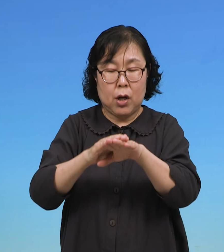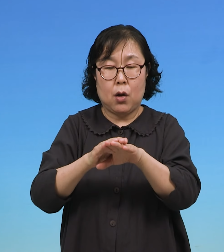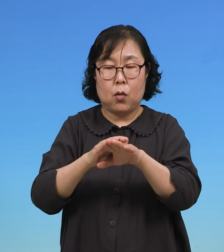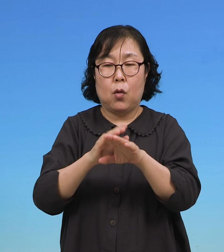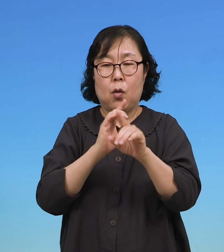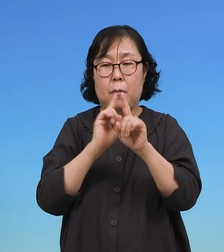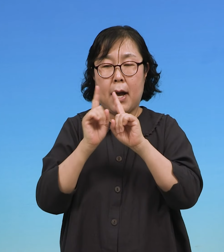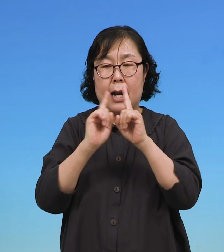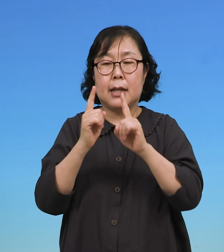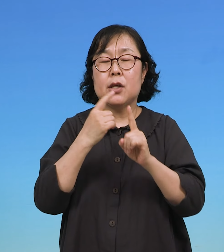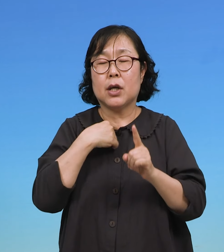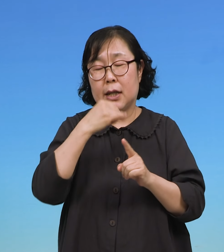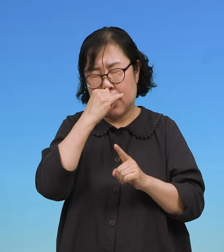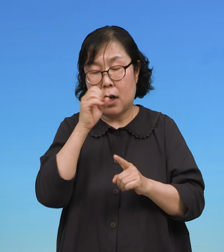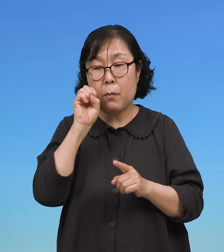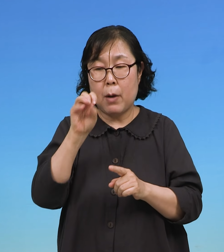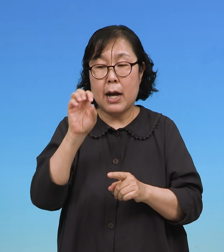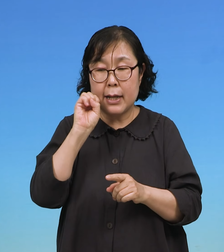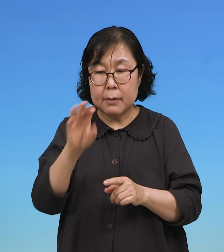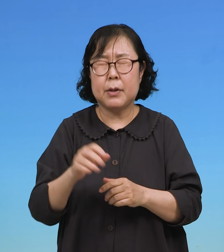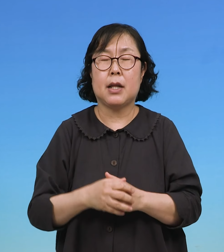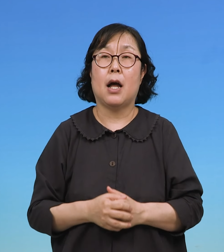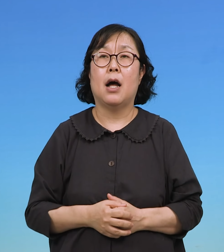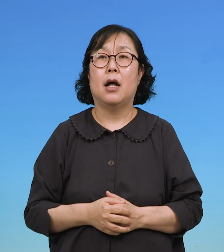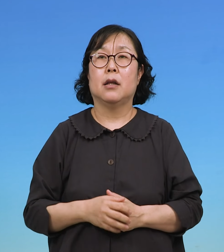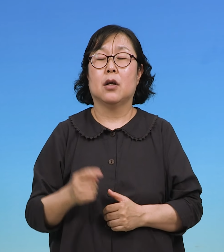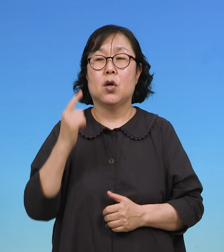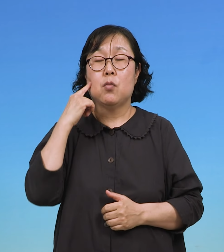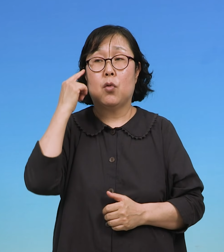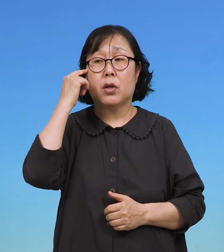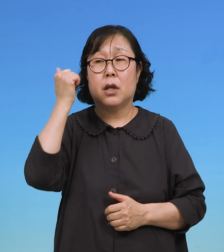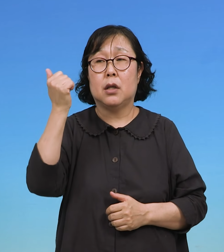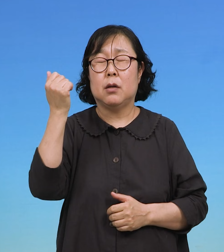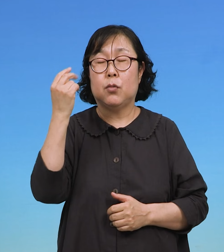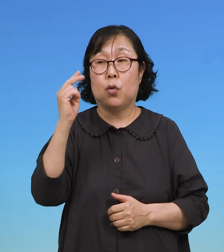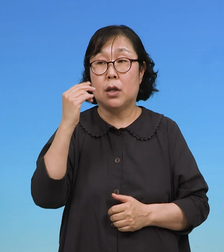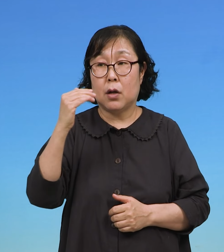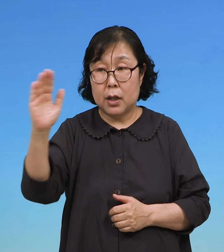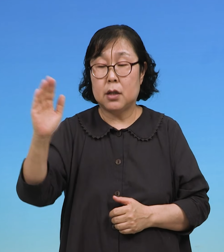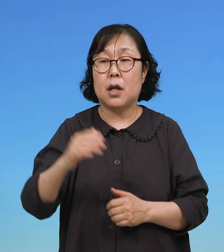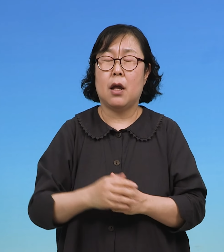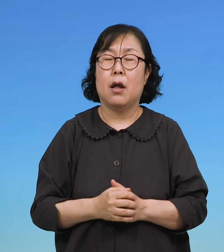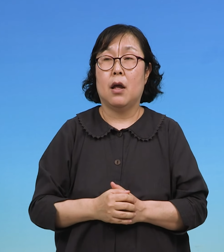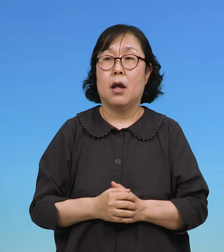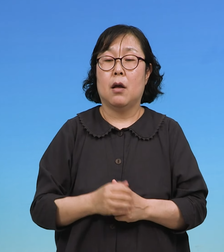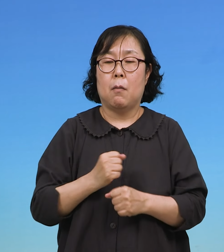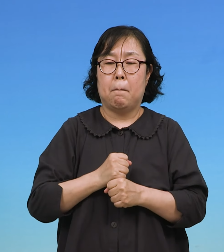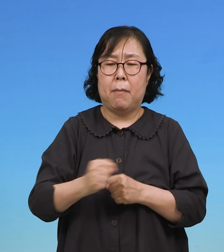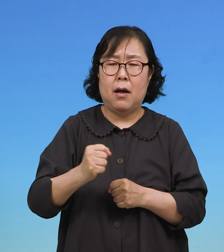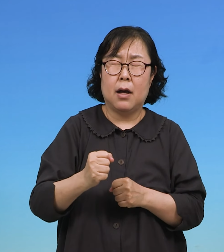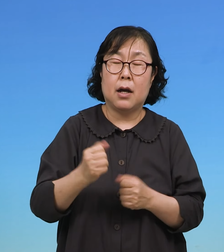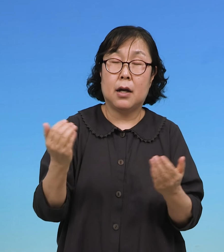이런 이야기를 1시간 나누고 이제 돌아서 가는데 너무 당황스러운 일이 벌어졌습니다.